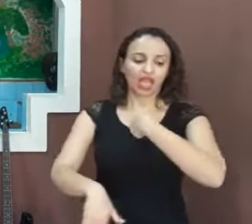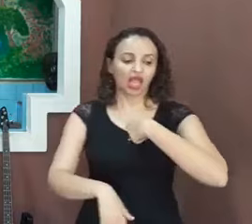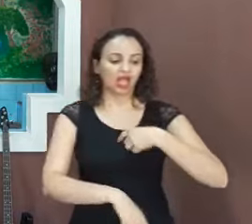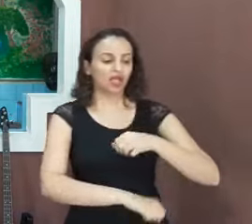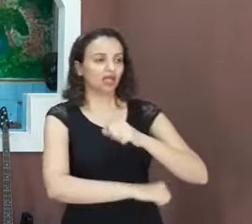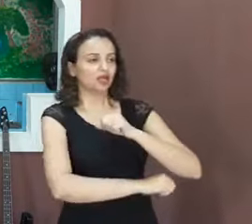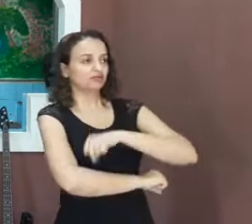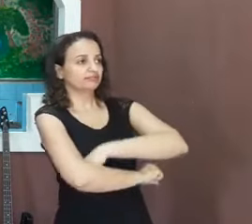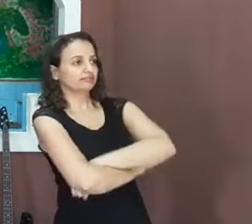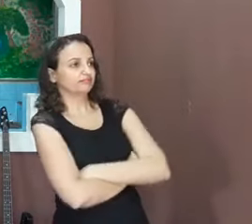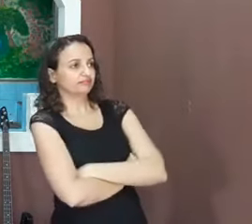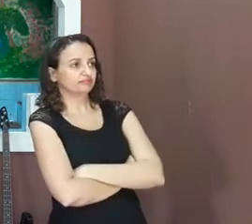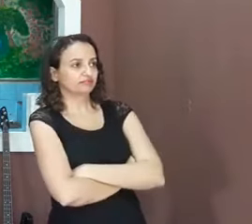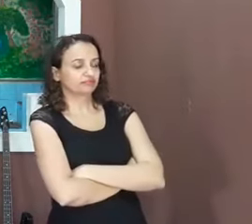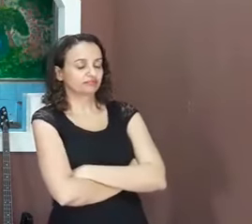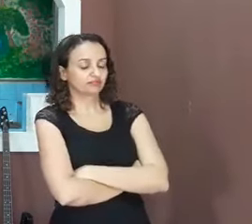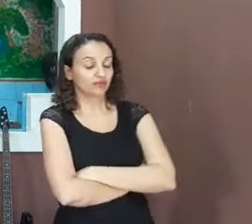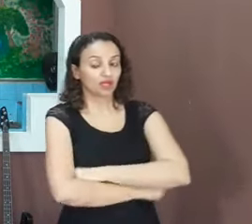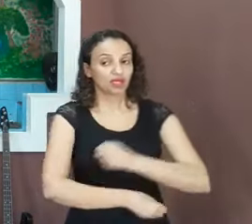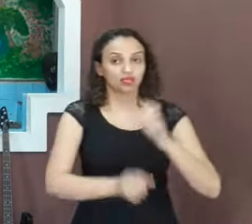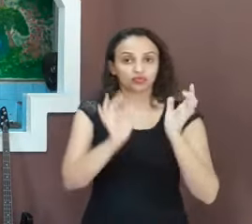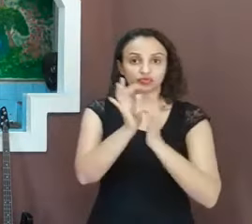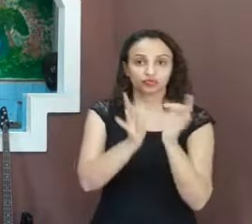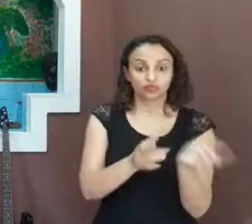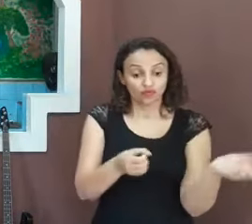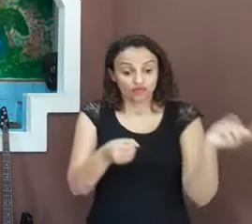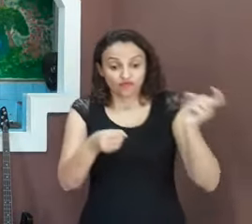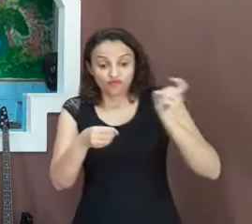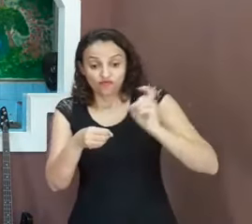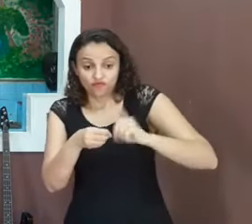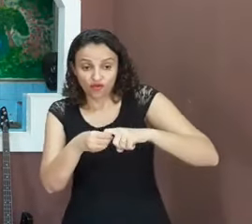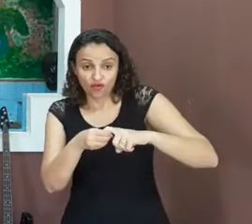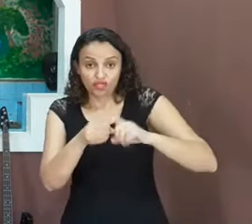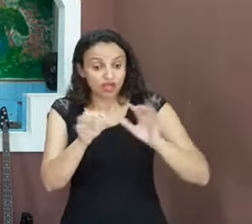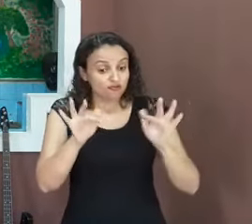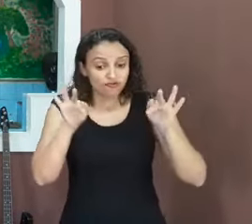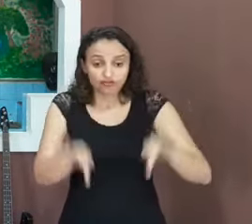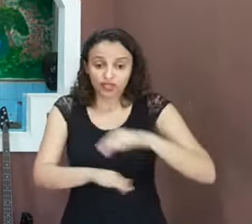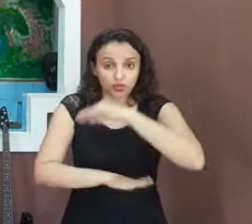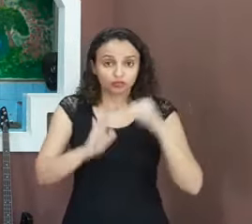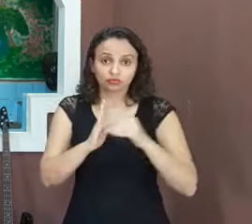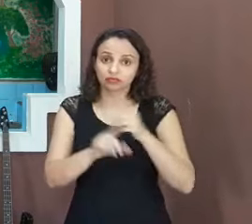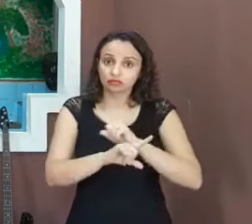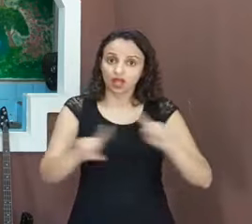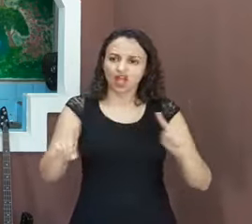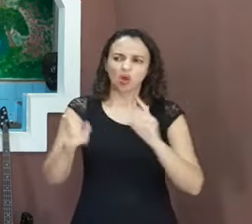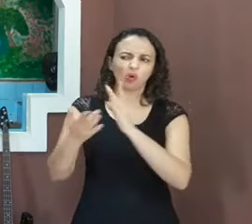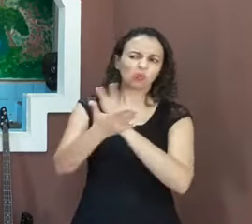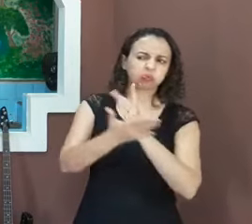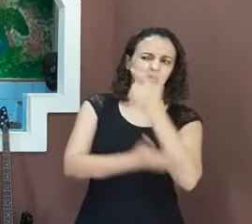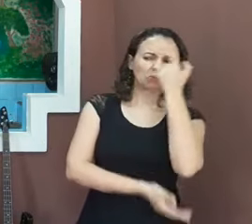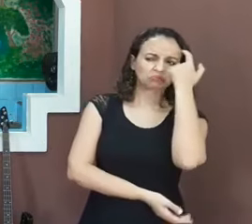Não que a volta de Cristo é o fim do mundo, mas tem uns que colocam, né, essa fala, esse